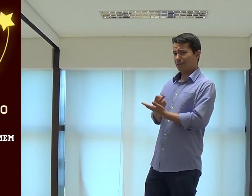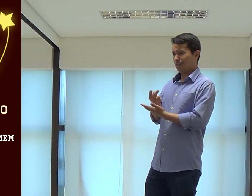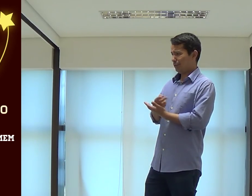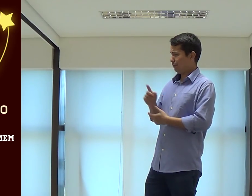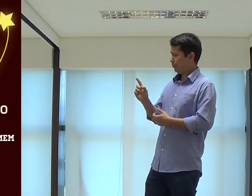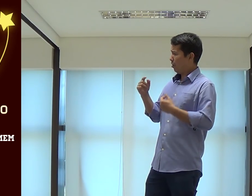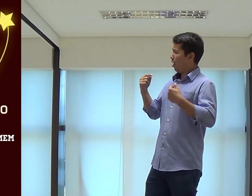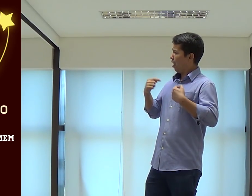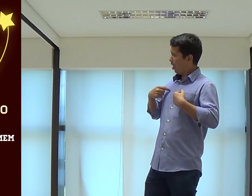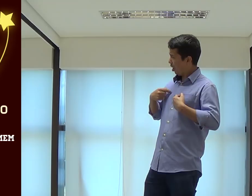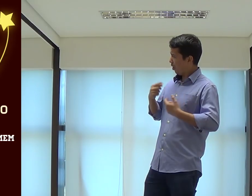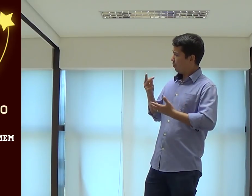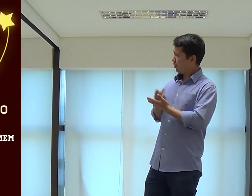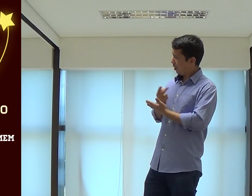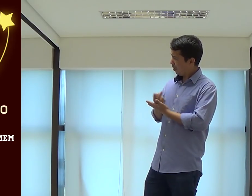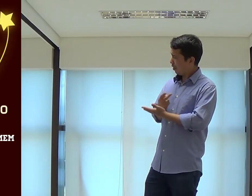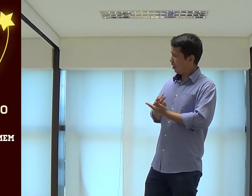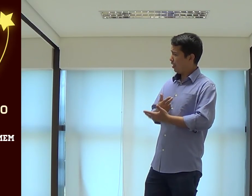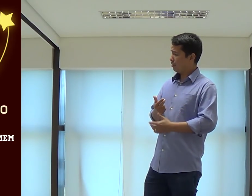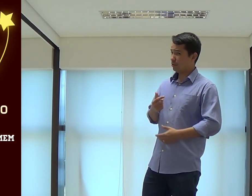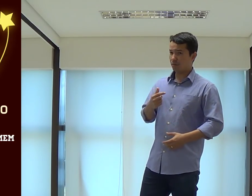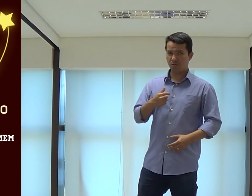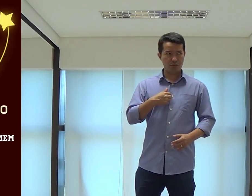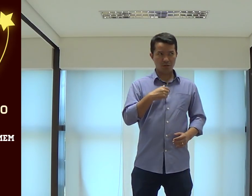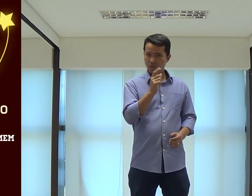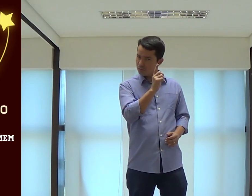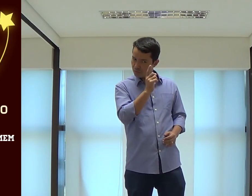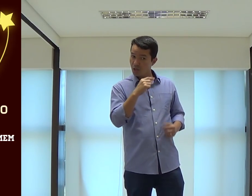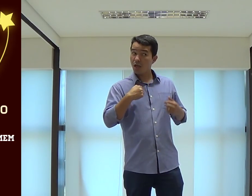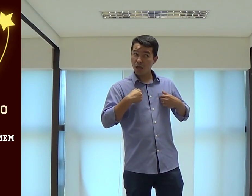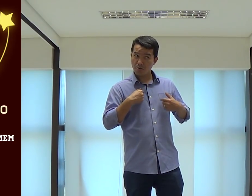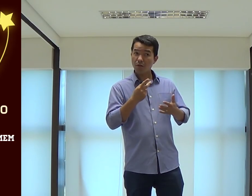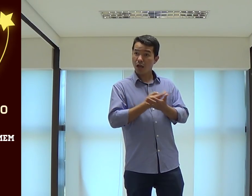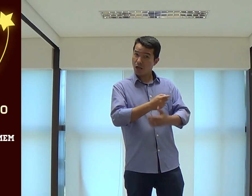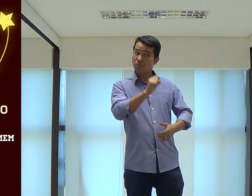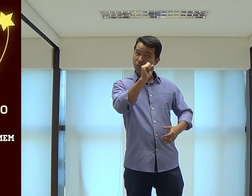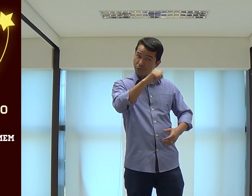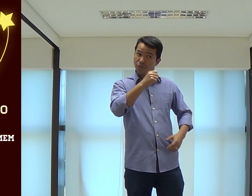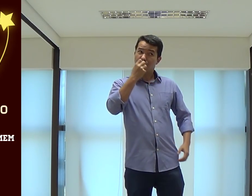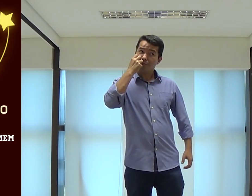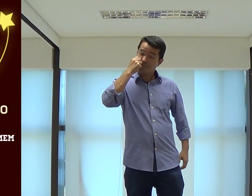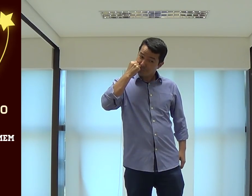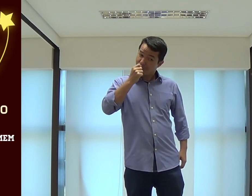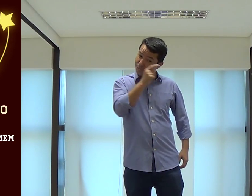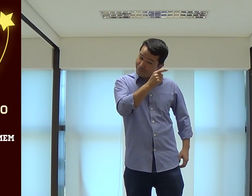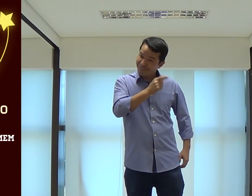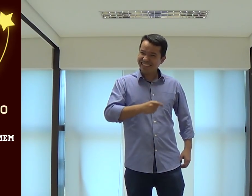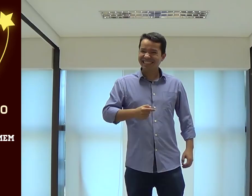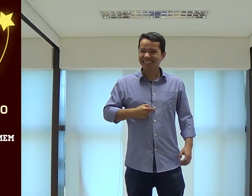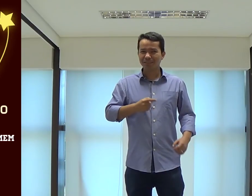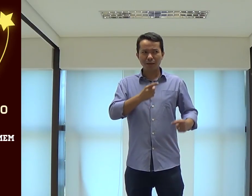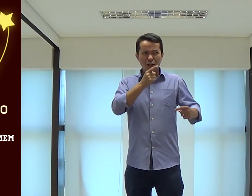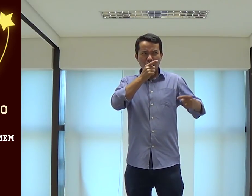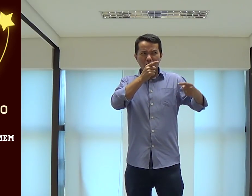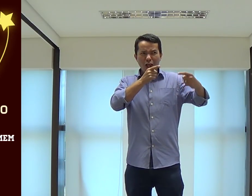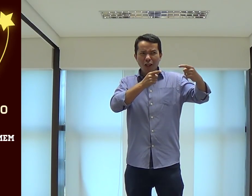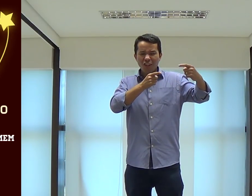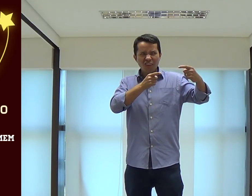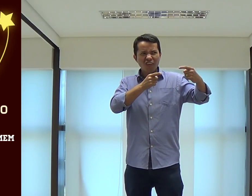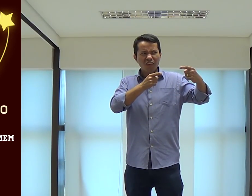rir, assim, não, você não tá errado. Eu que tô errado. Não, não, eu que tô errado, sim. Eu, porque eu tô magoado com você. E daí parece que